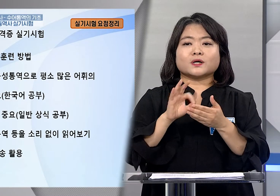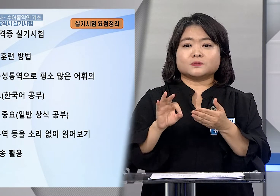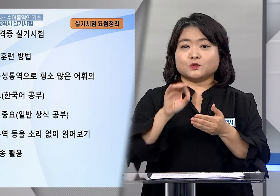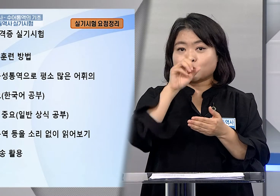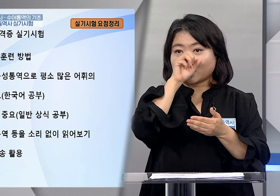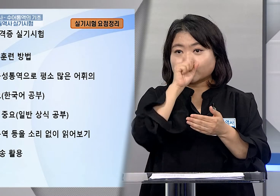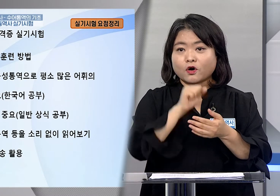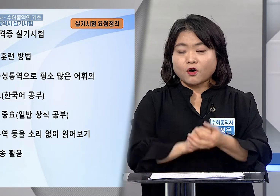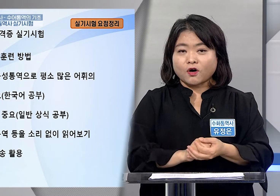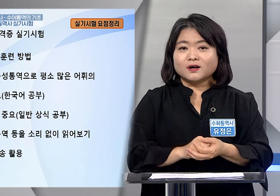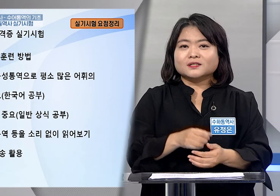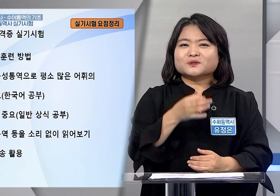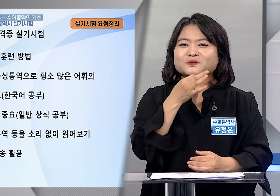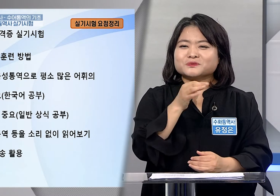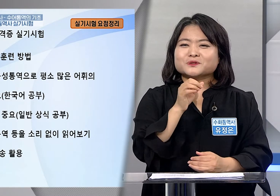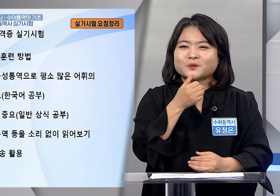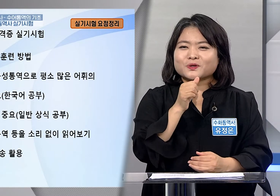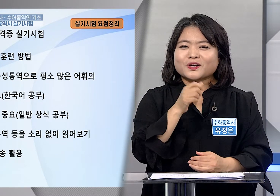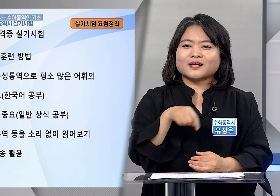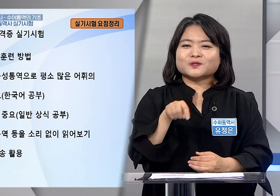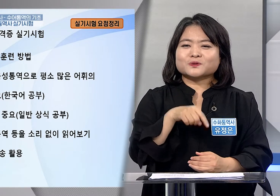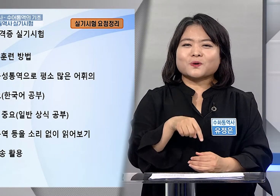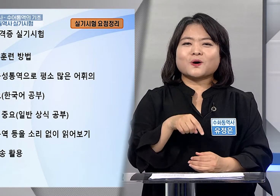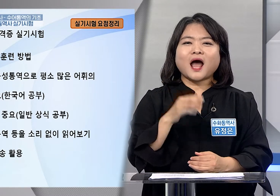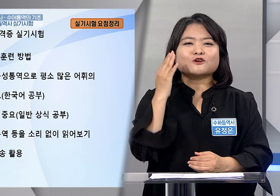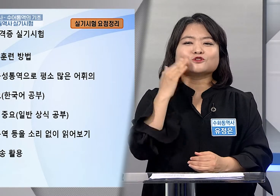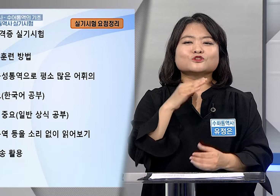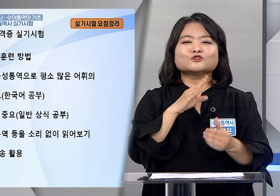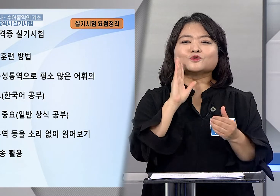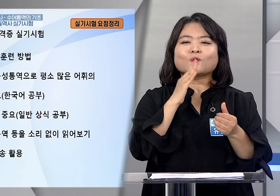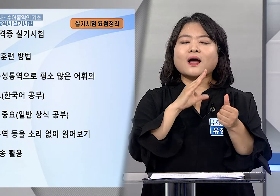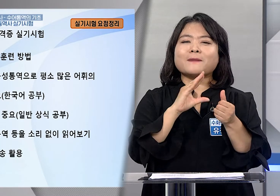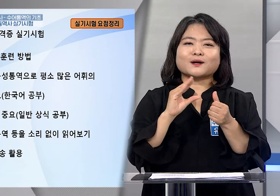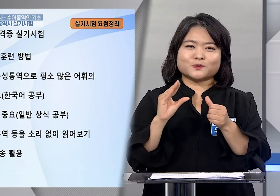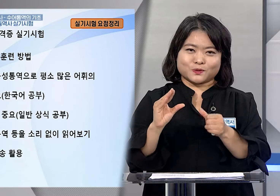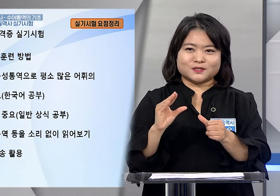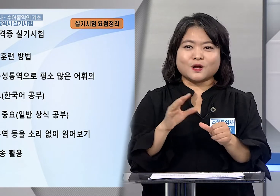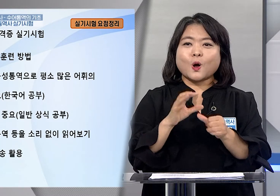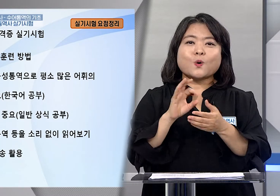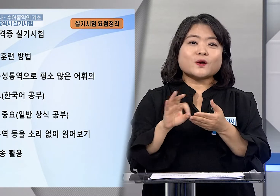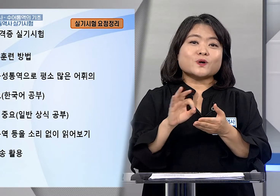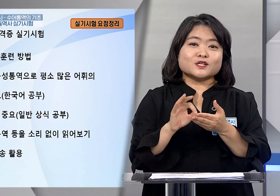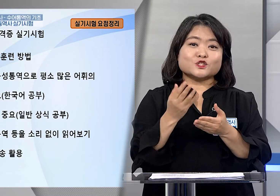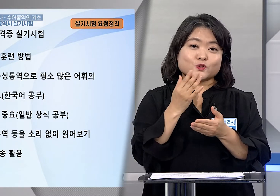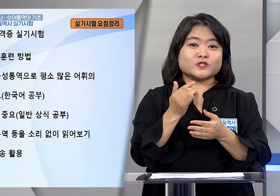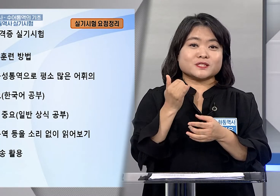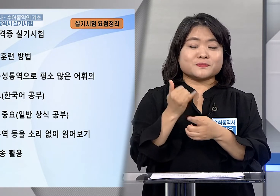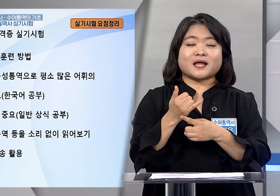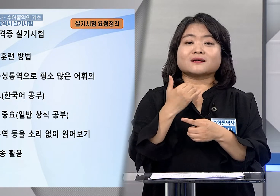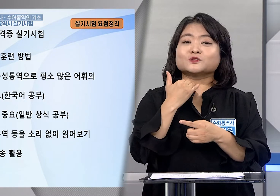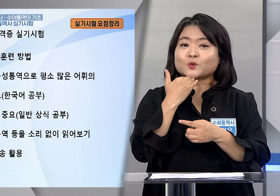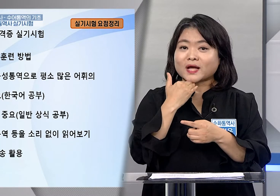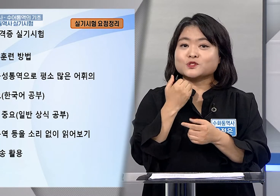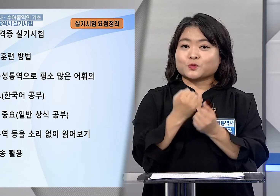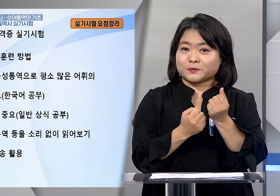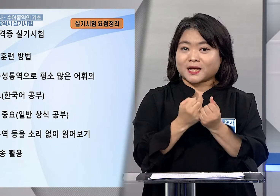활용하시면 좋고요. 또 음성 통역에서도 한국 농업 방송을 활용하실 수 있습니다. 그 또한 조금 이따가